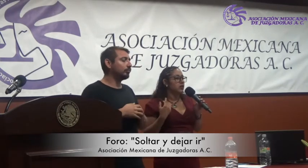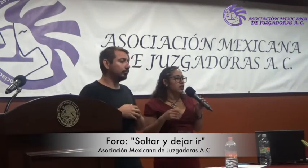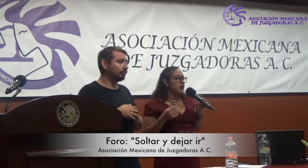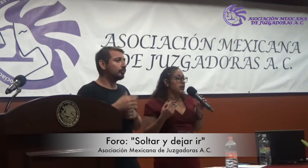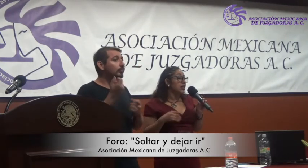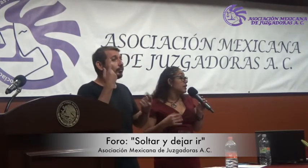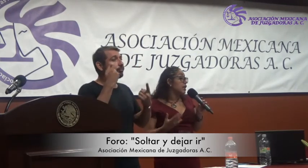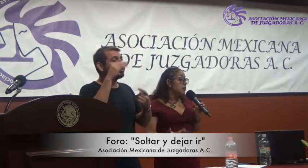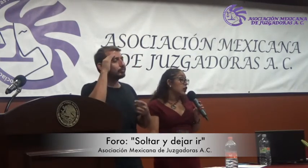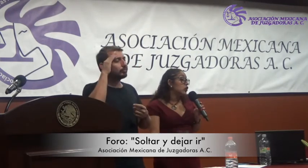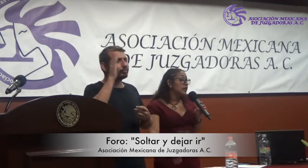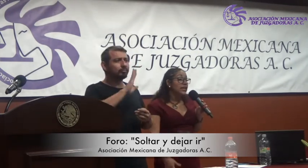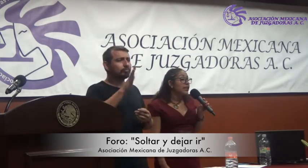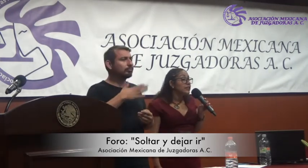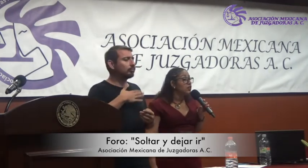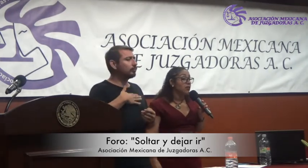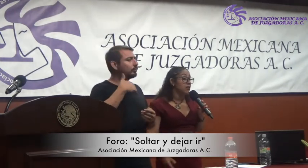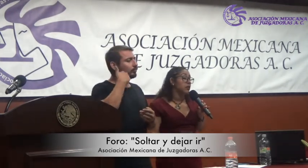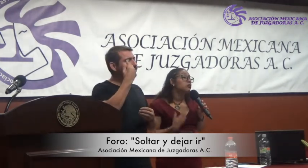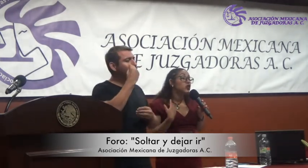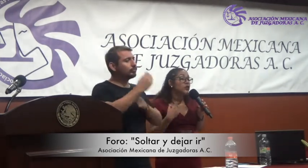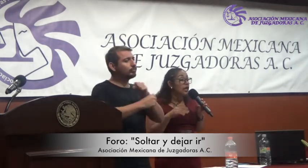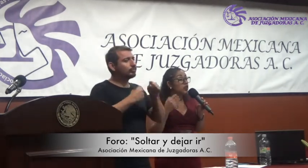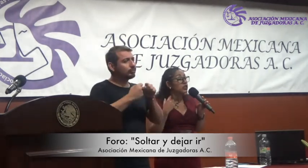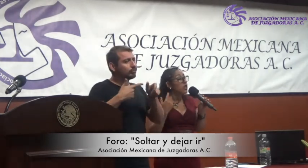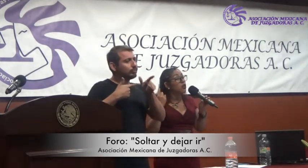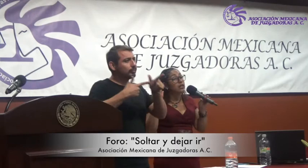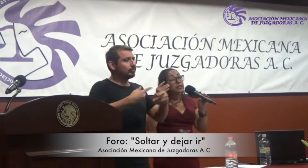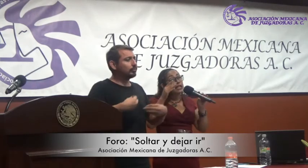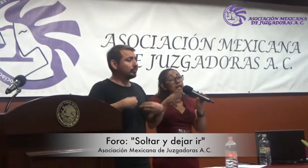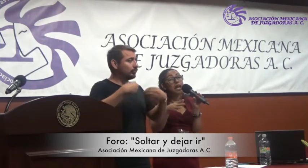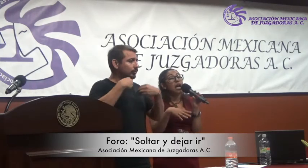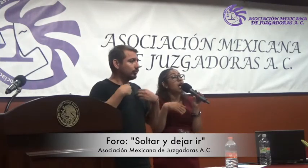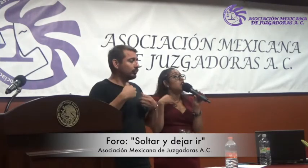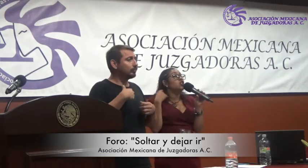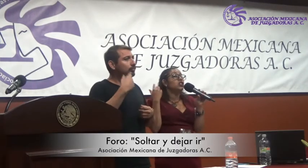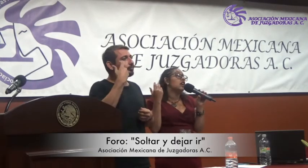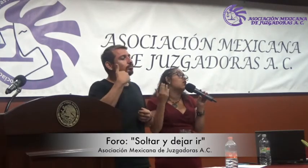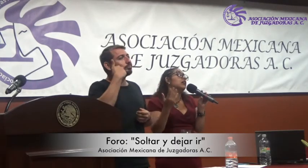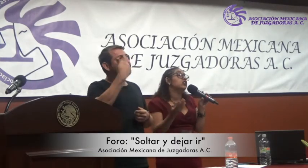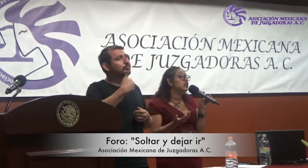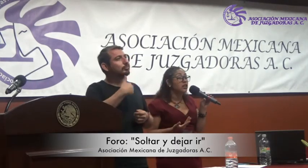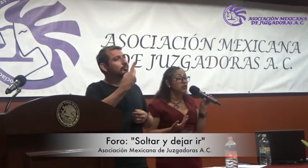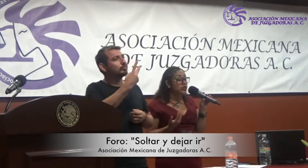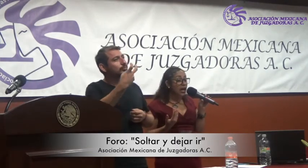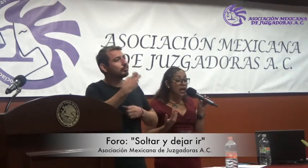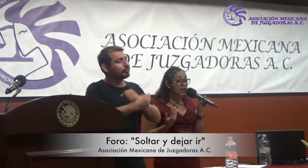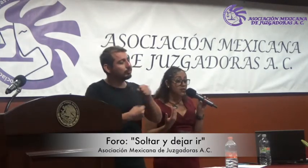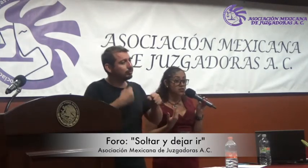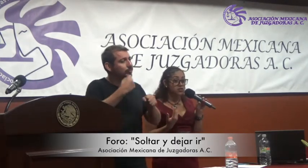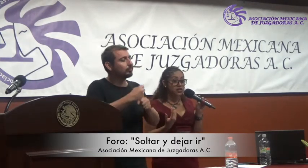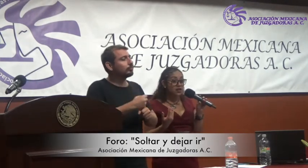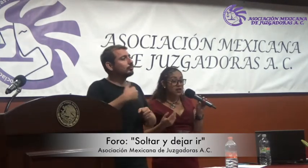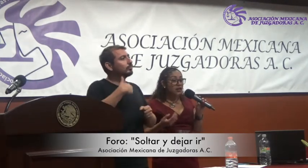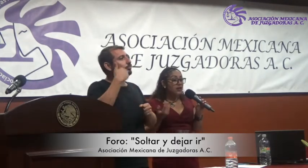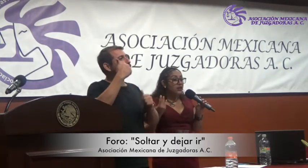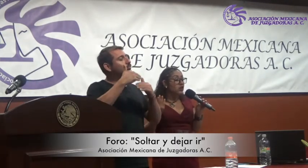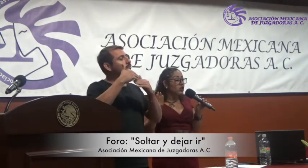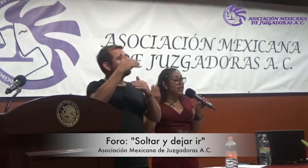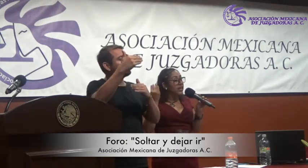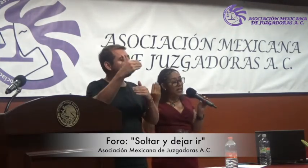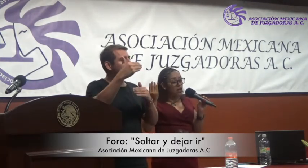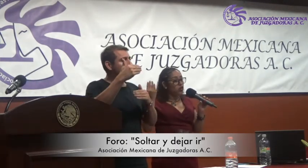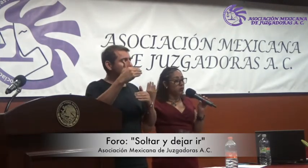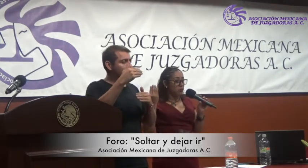años. Y se me concede el deseo de vivir muchos años, y llego a 100 años, y llego a 200 años, y